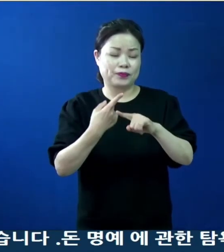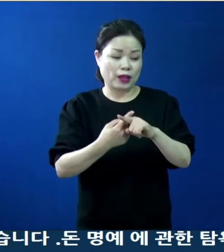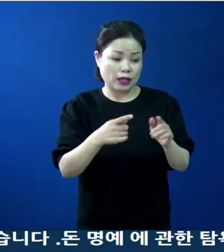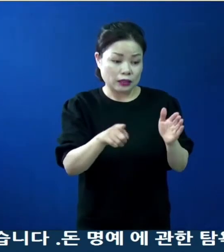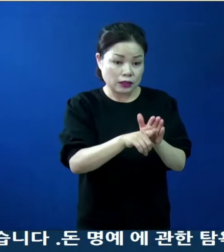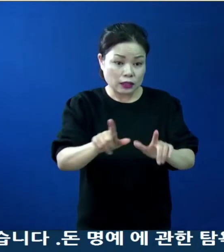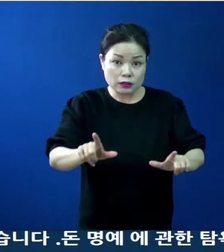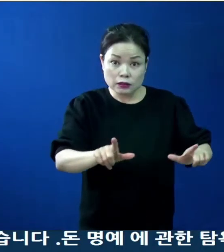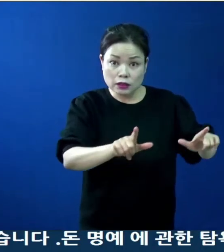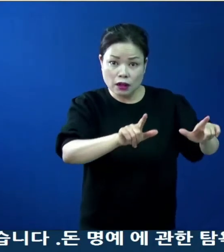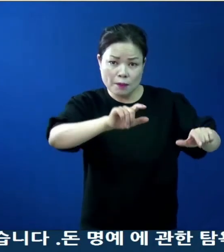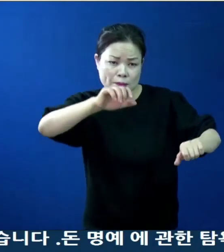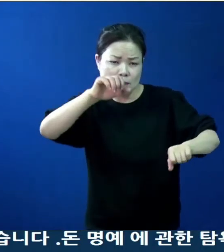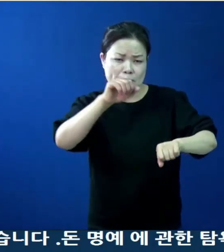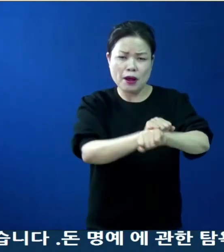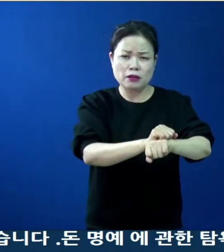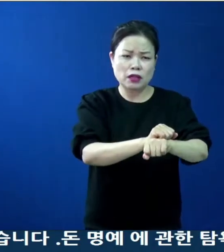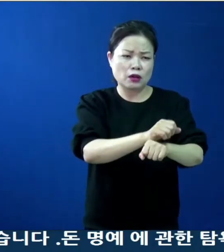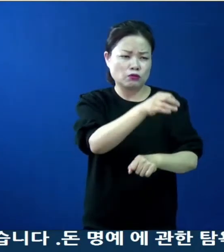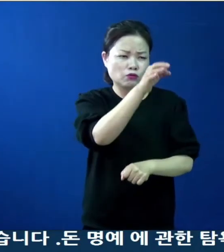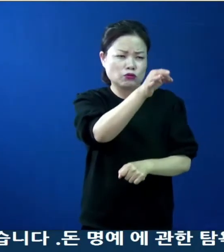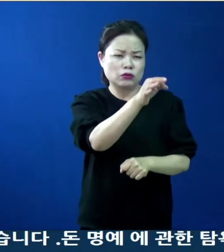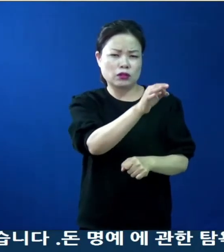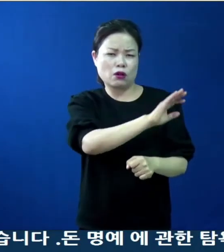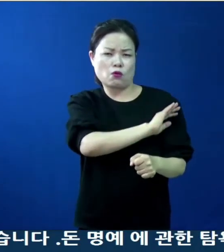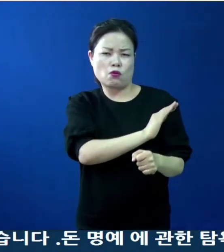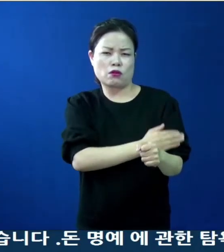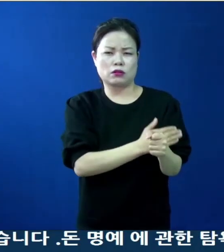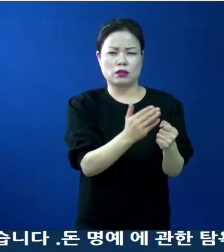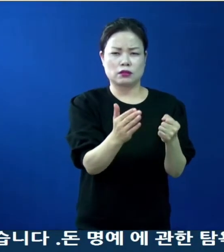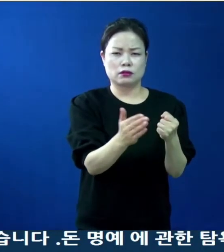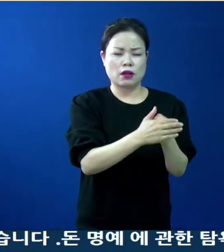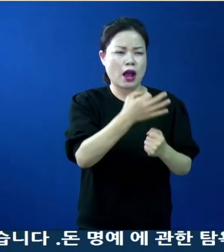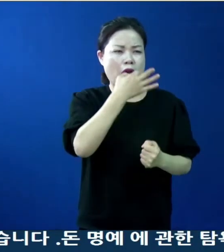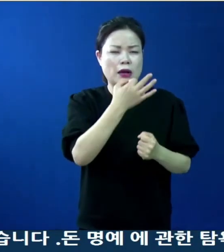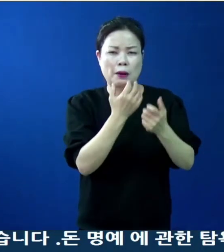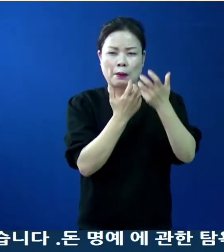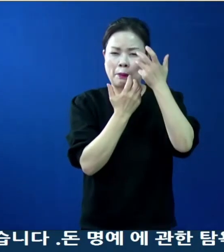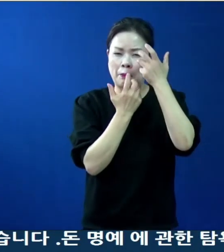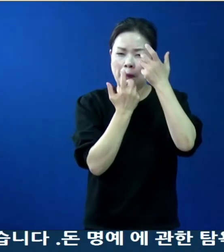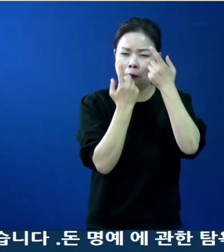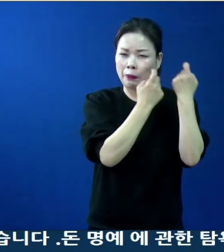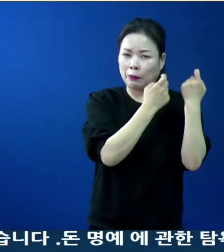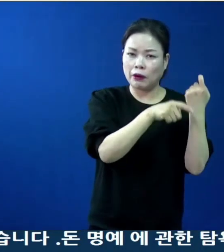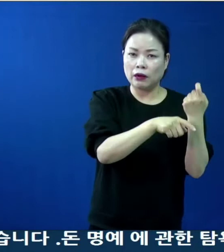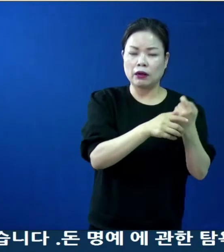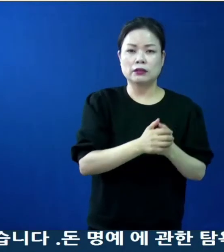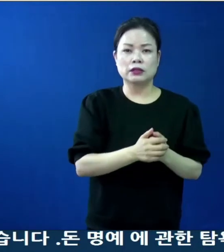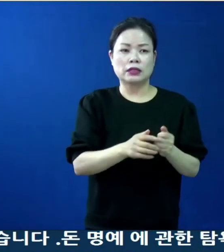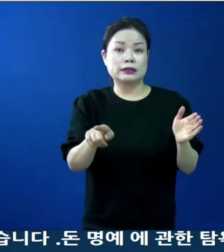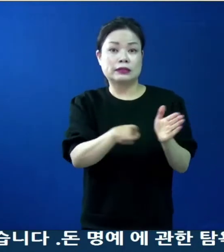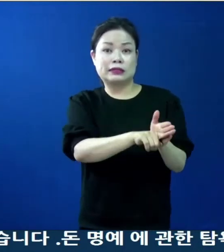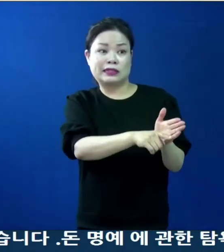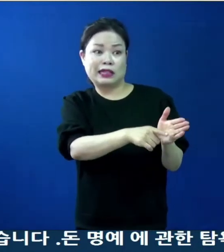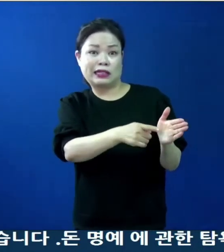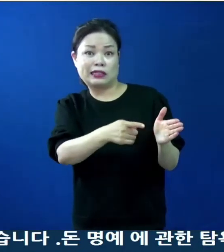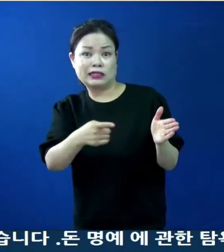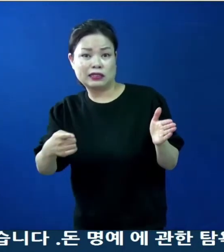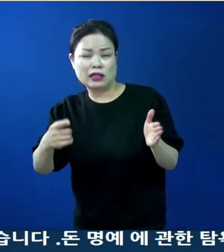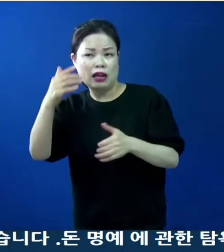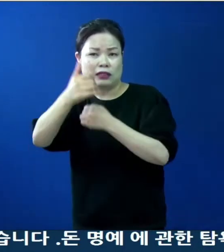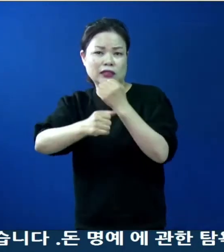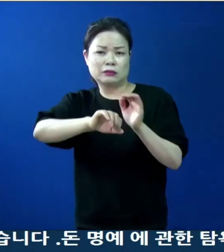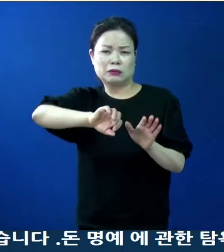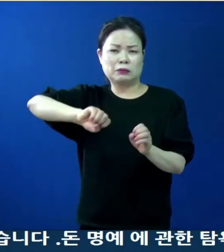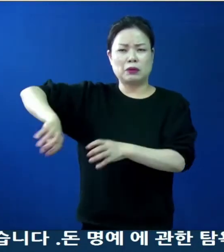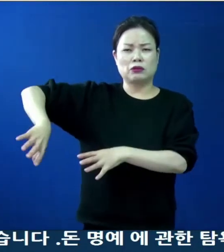잘 하다가도 이 물질이나 이 권력에 욕심의 마음이 들면 신앙을 잃어버리고 하나님을